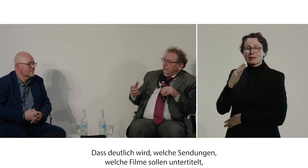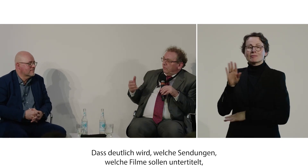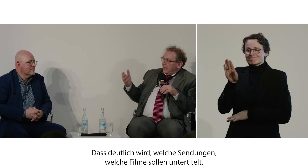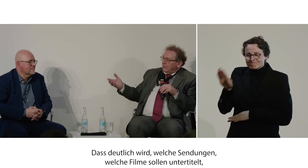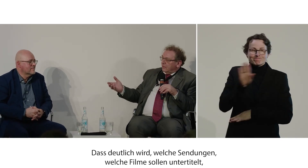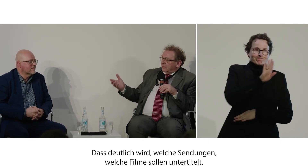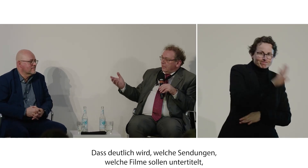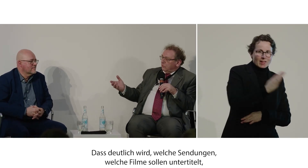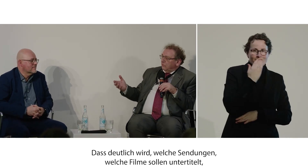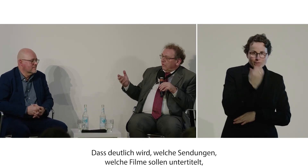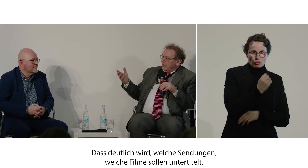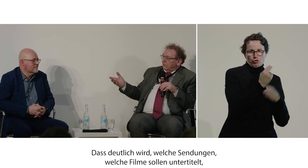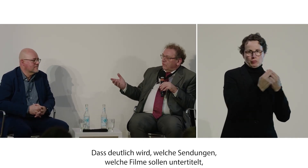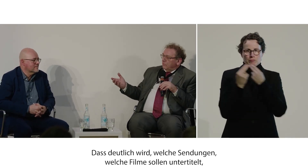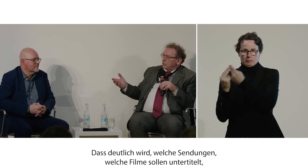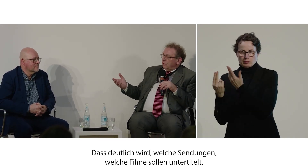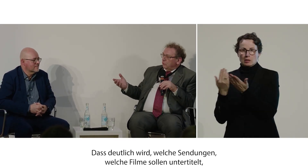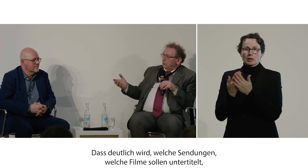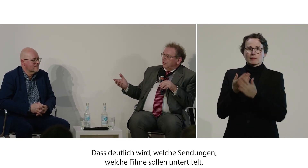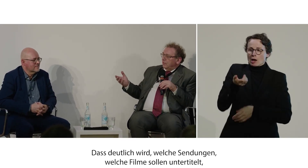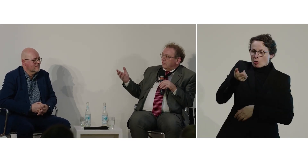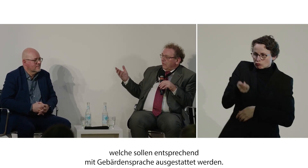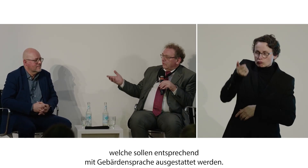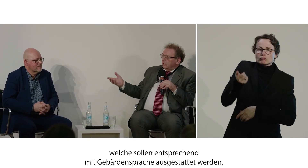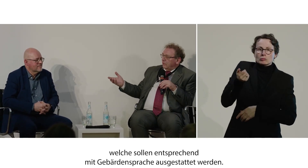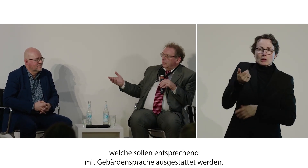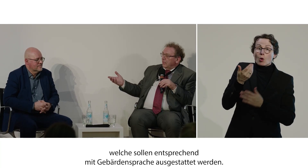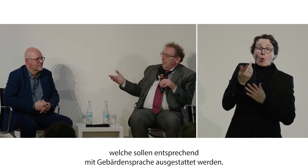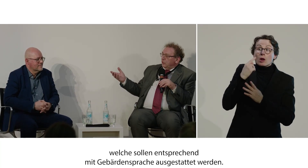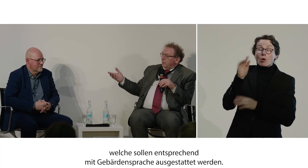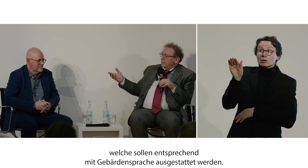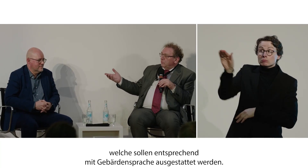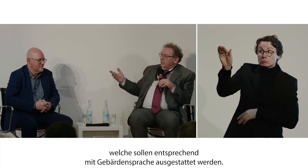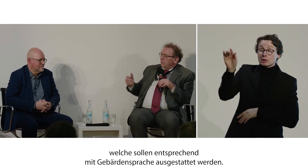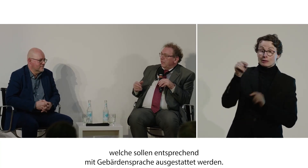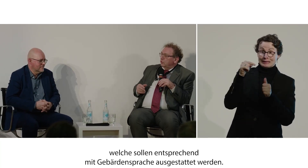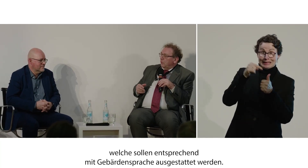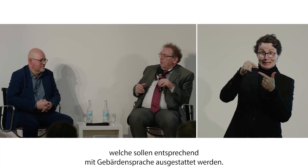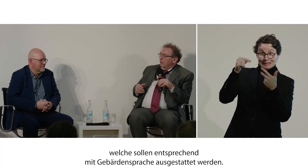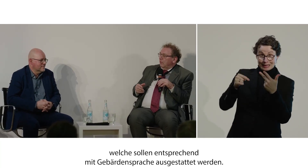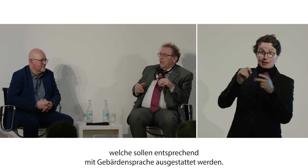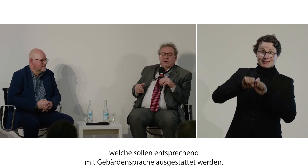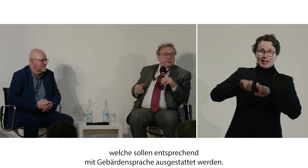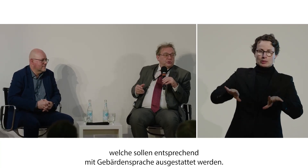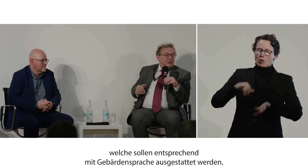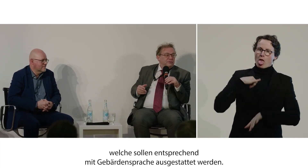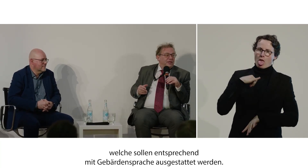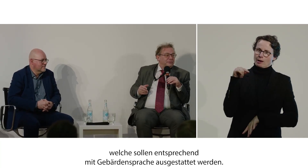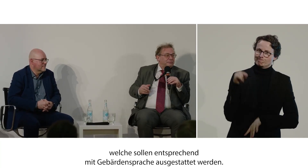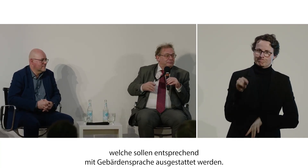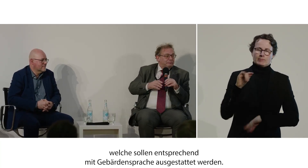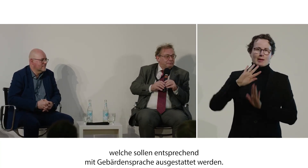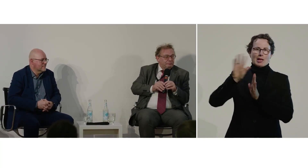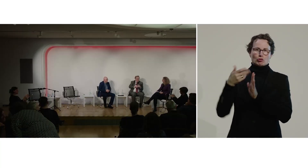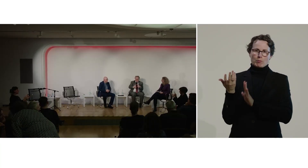deutlich wird, welche Sendungen, welche Filme sollen untertitelt, welche sollen entsprechend mit Gebärdensprache ausgestattet